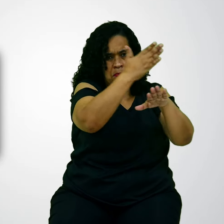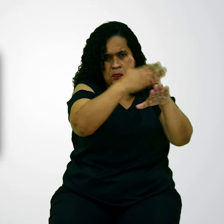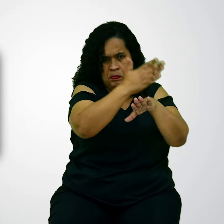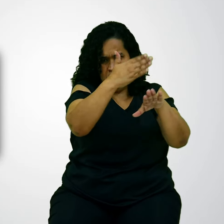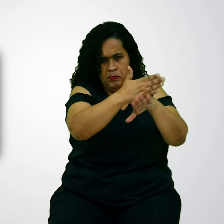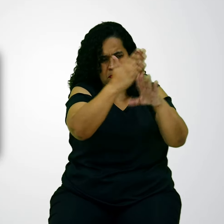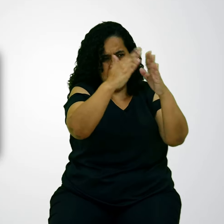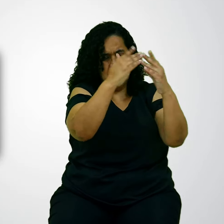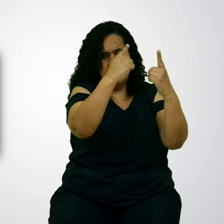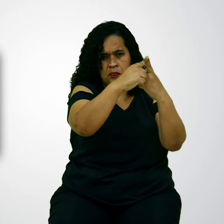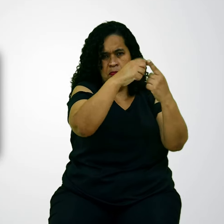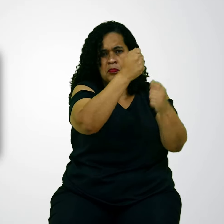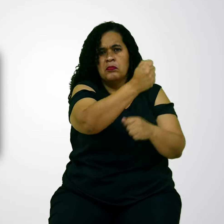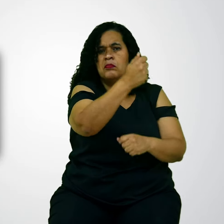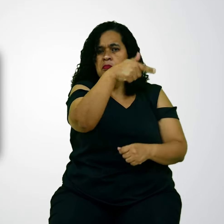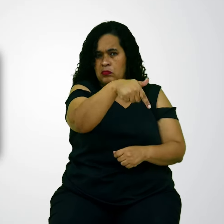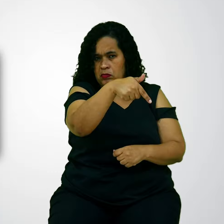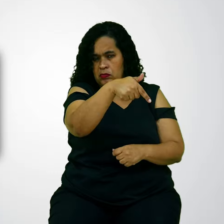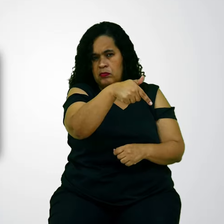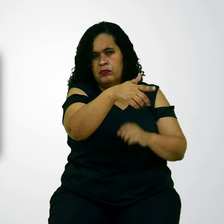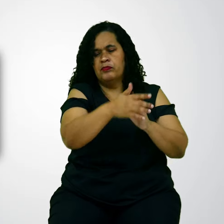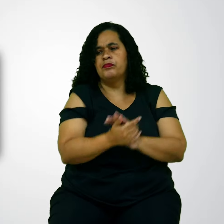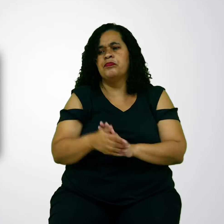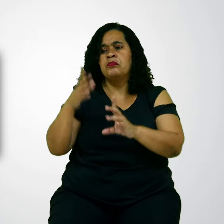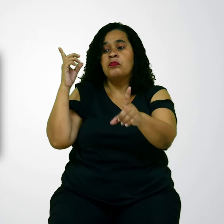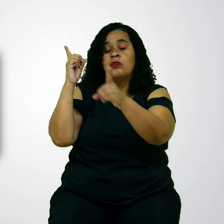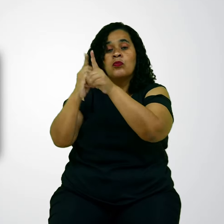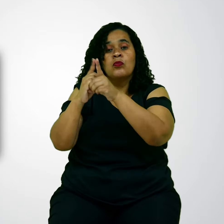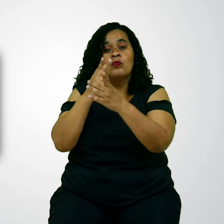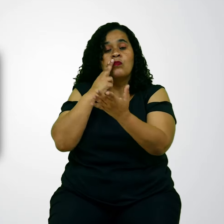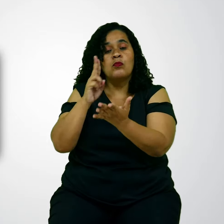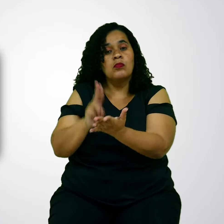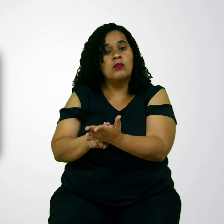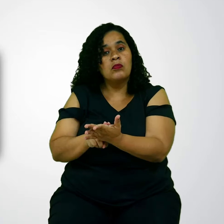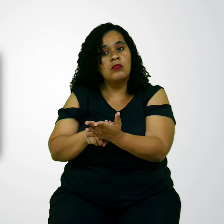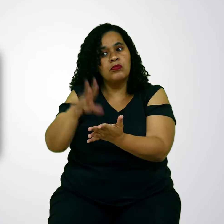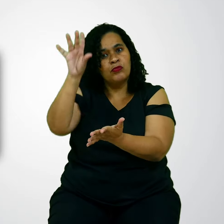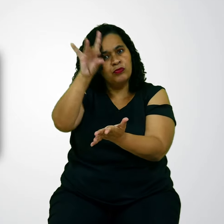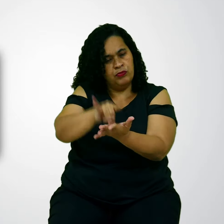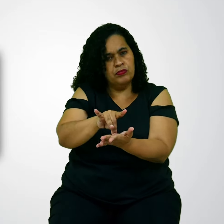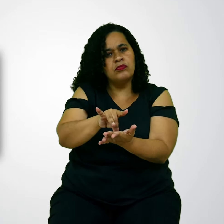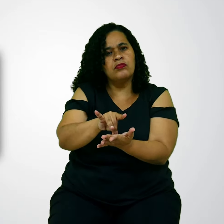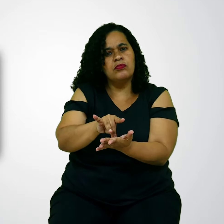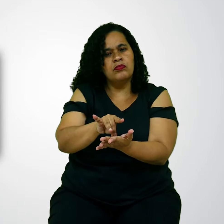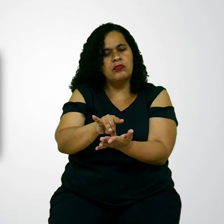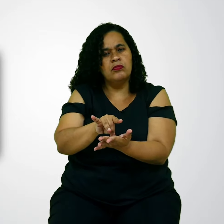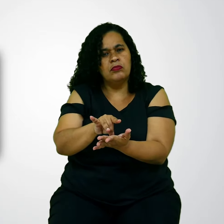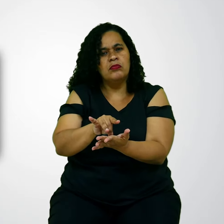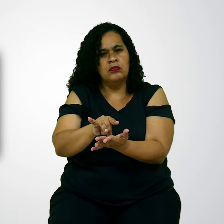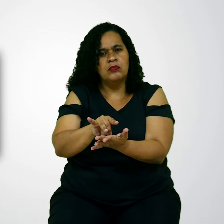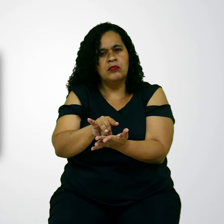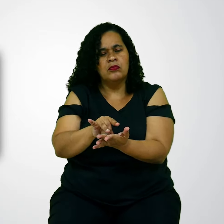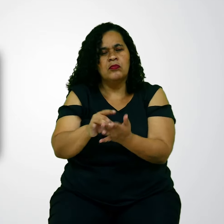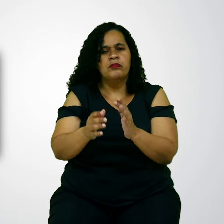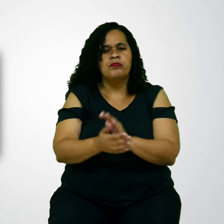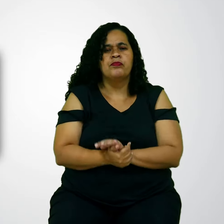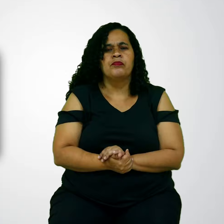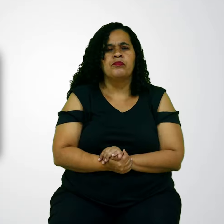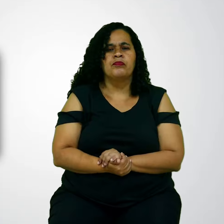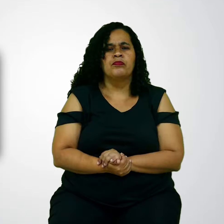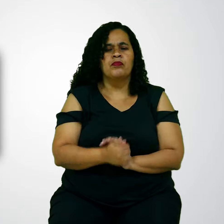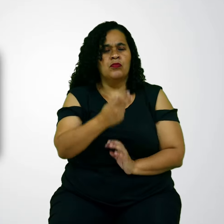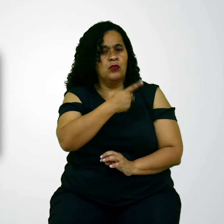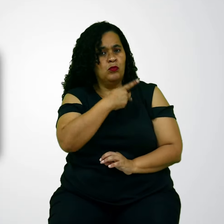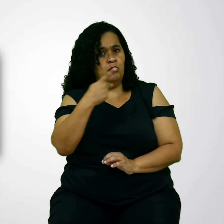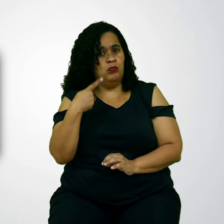carta original juntamente com outras cartas da época. Então, assim, esse afastamento, essa saída da Igreja Adventista do Sétimo Dia